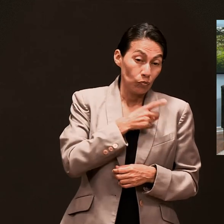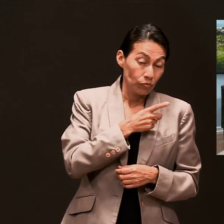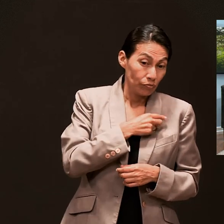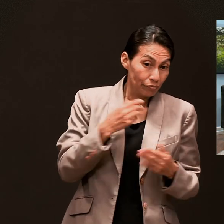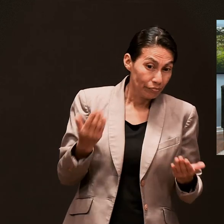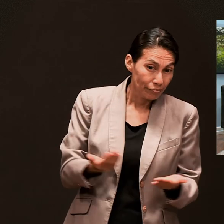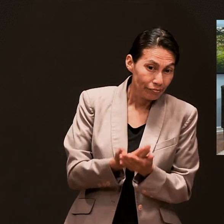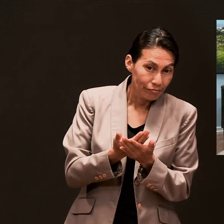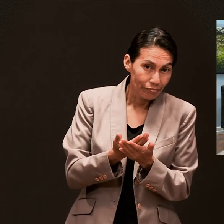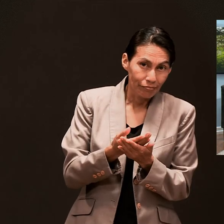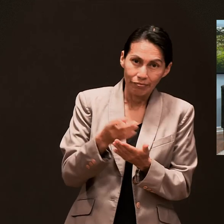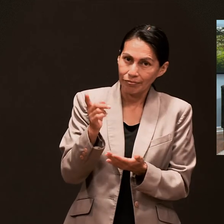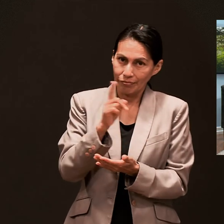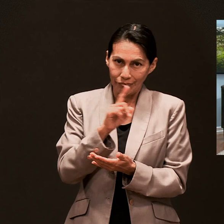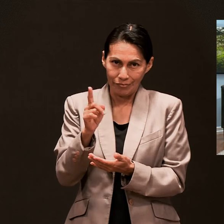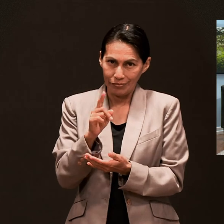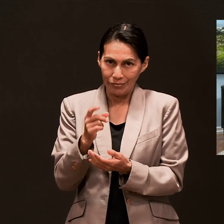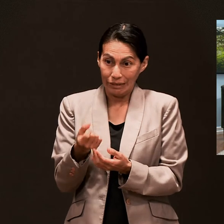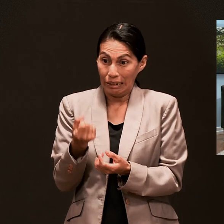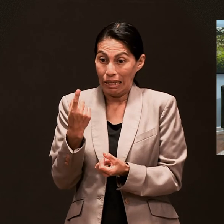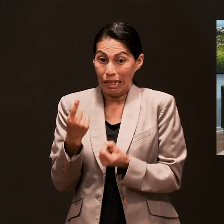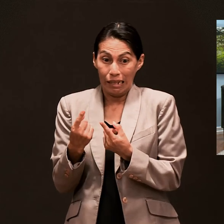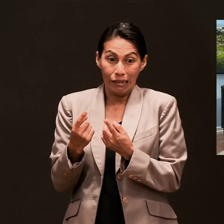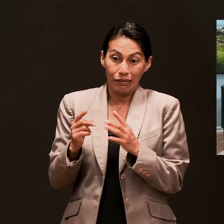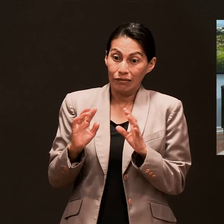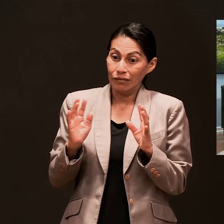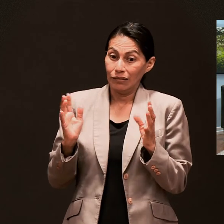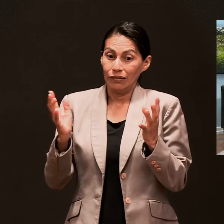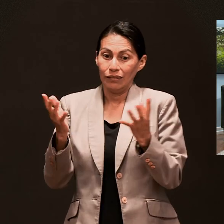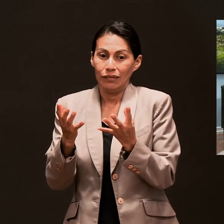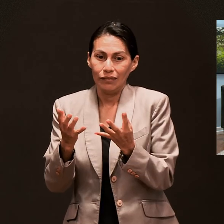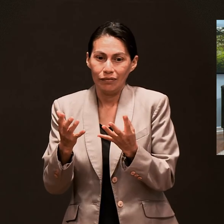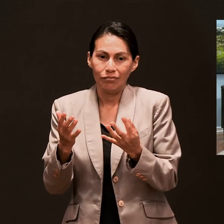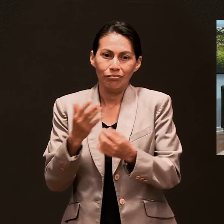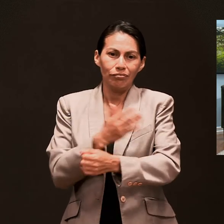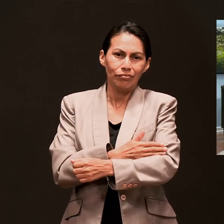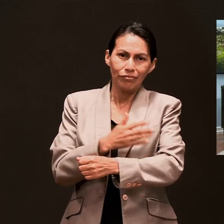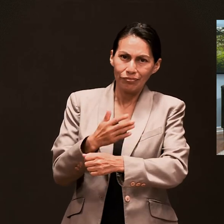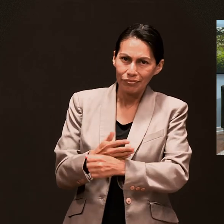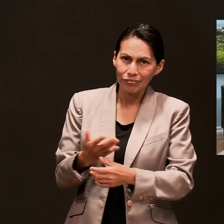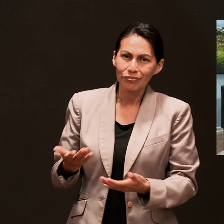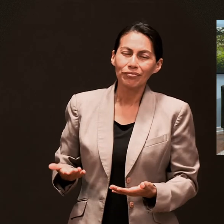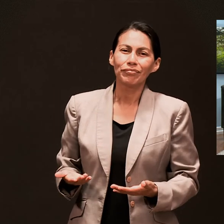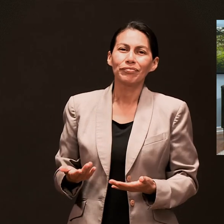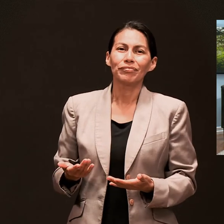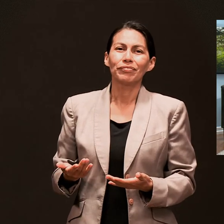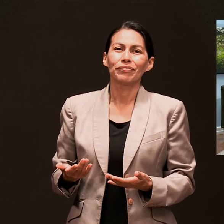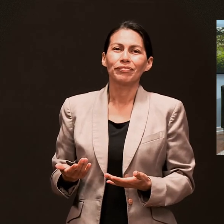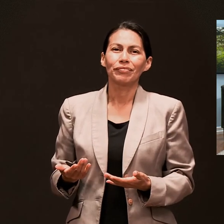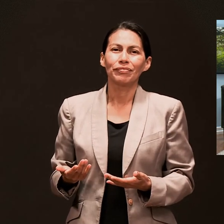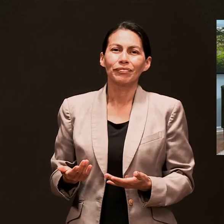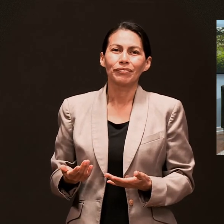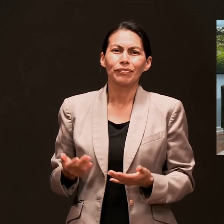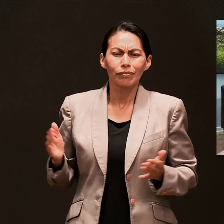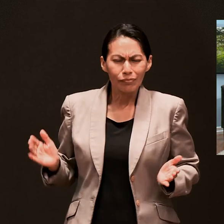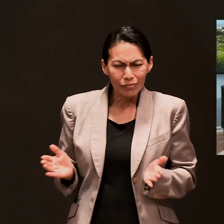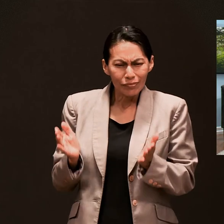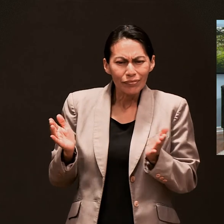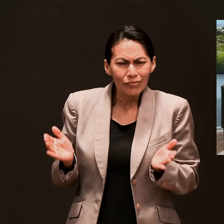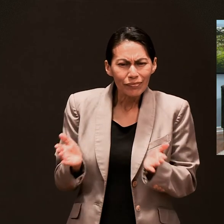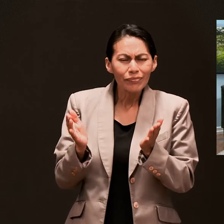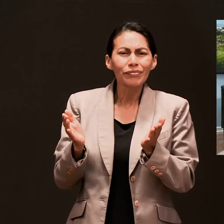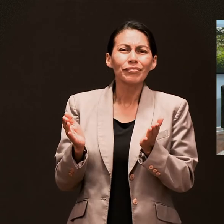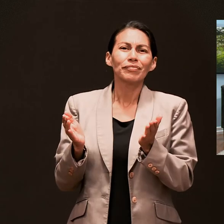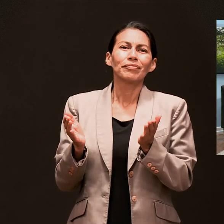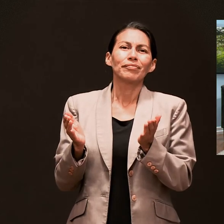pues no nacimos solos verdad alguien más nos nos acompaña nos nos nos